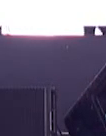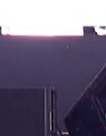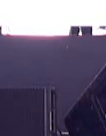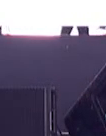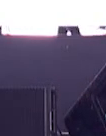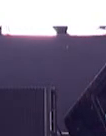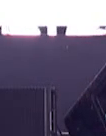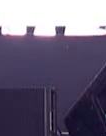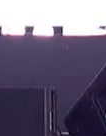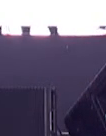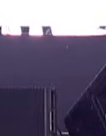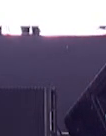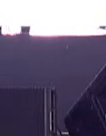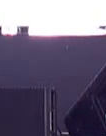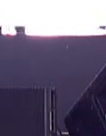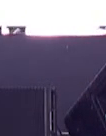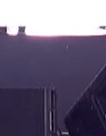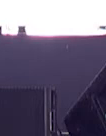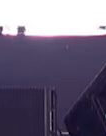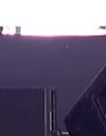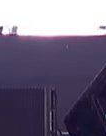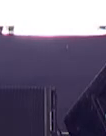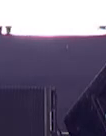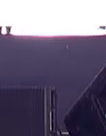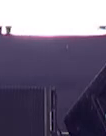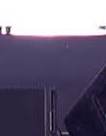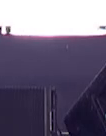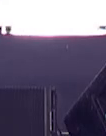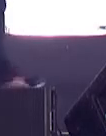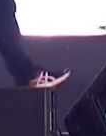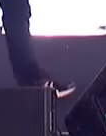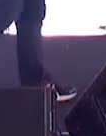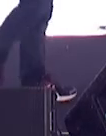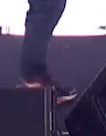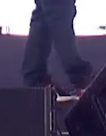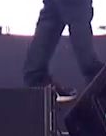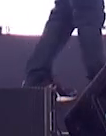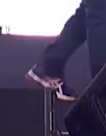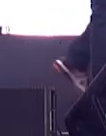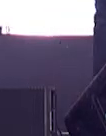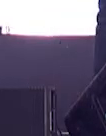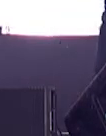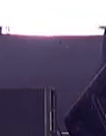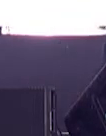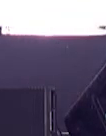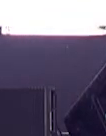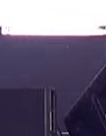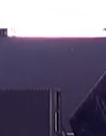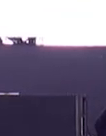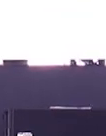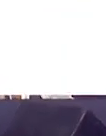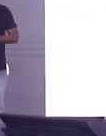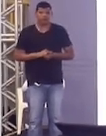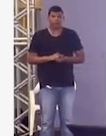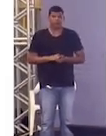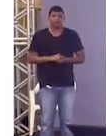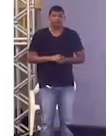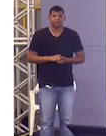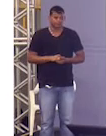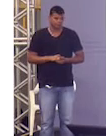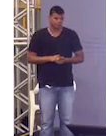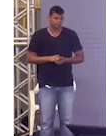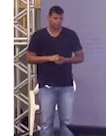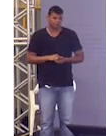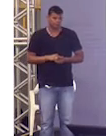32. Então vamos lá. Olha só. Fica assim. Para